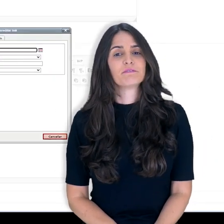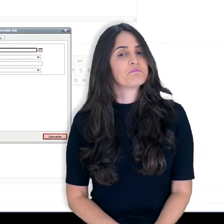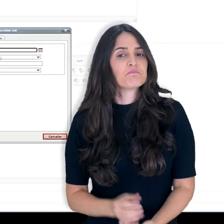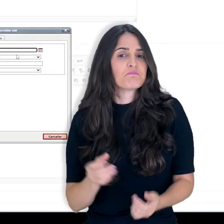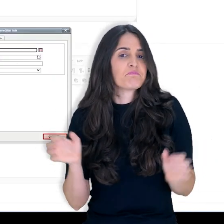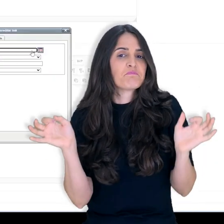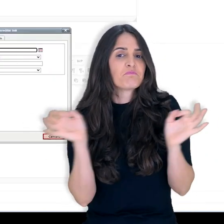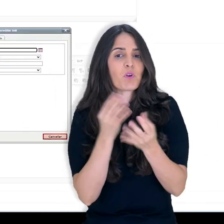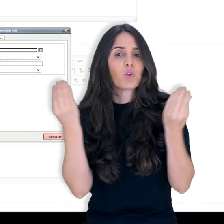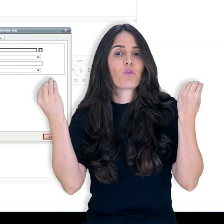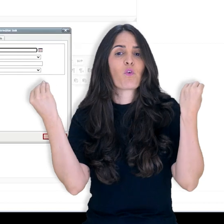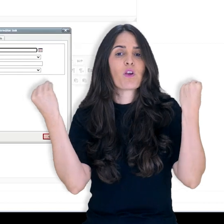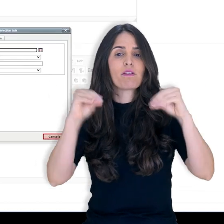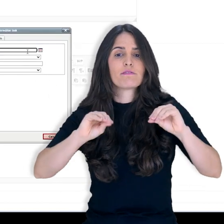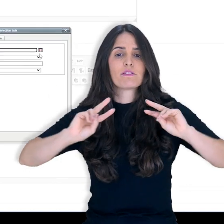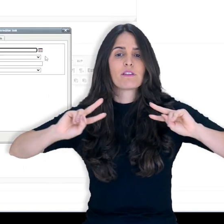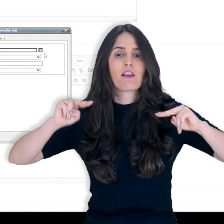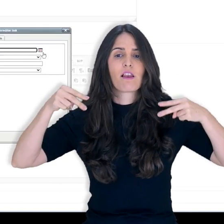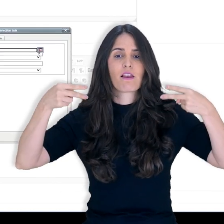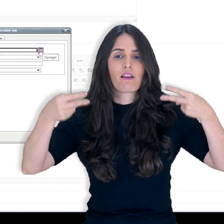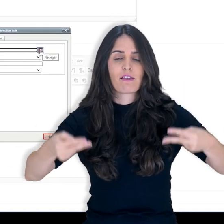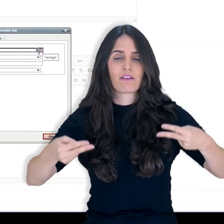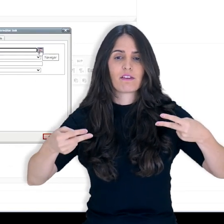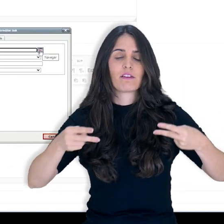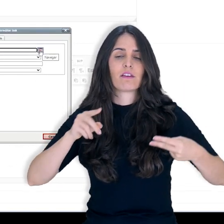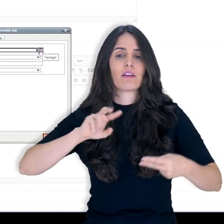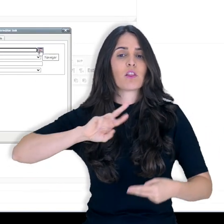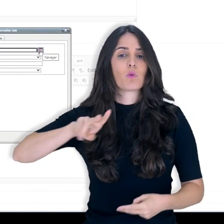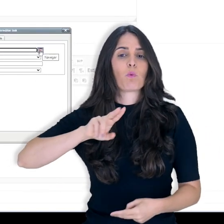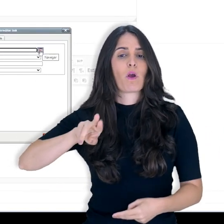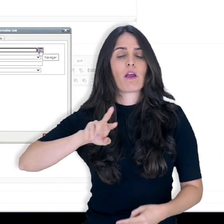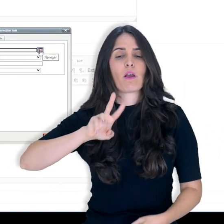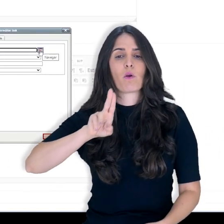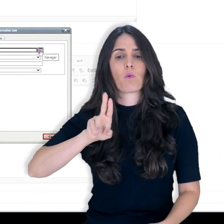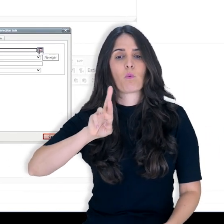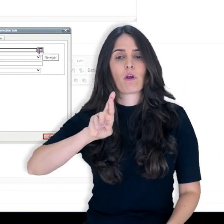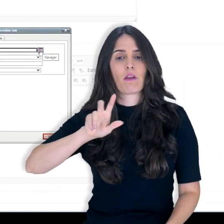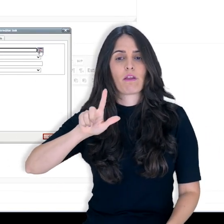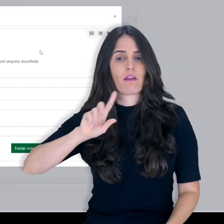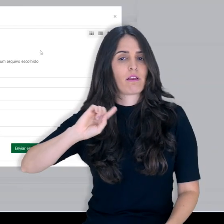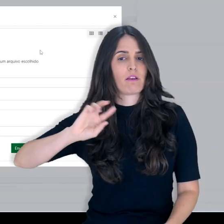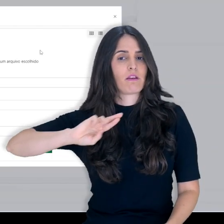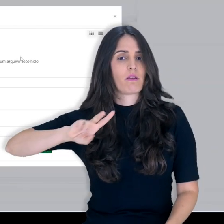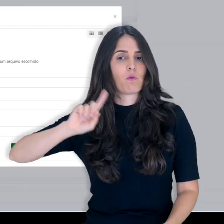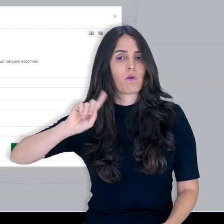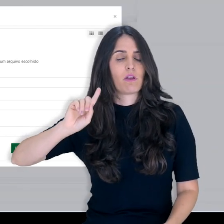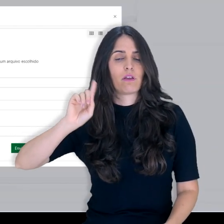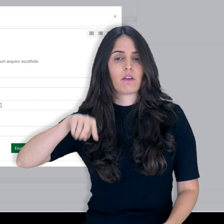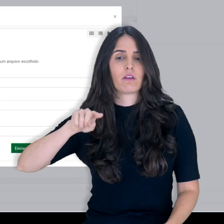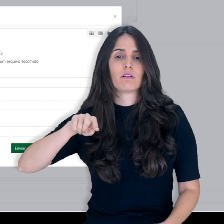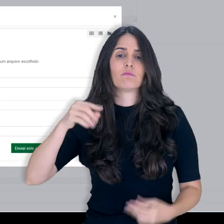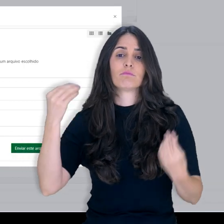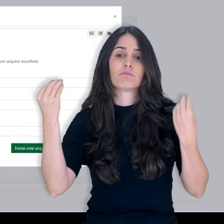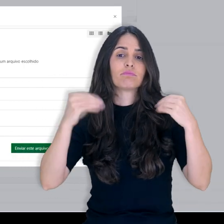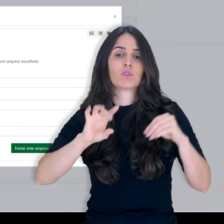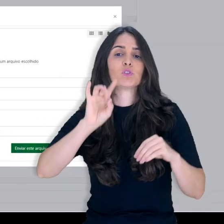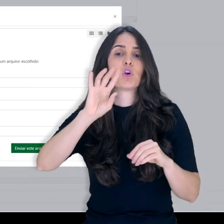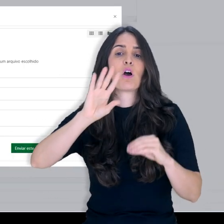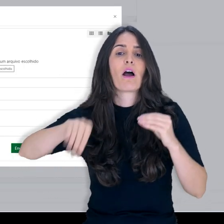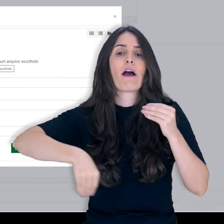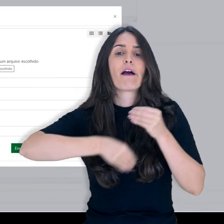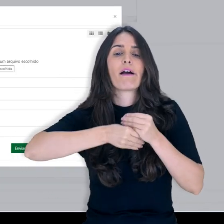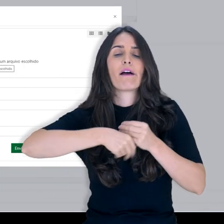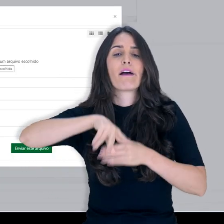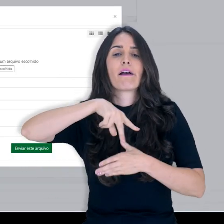e aí como não se trata de uma url se trata aqui eu ainda preciso é inserir esse arquivo